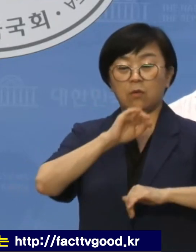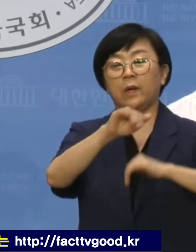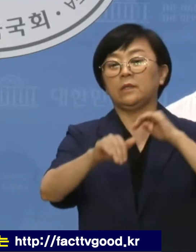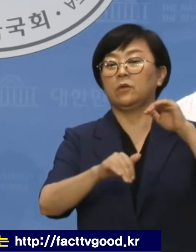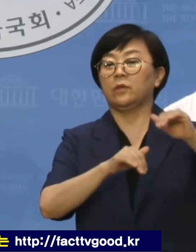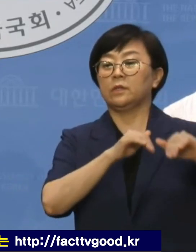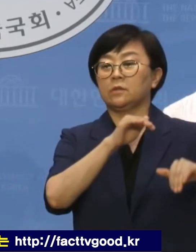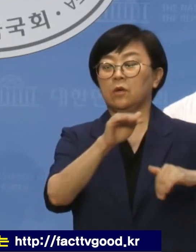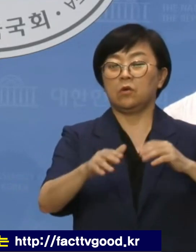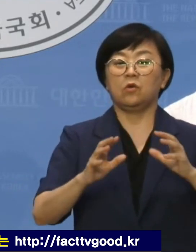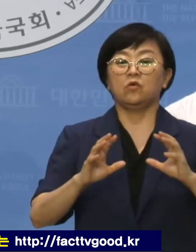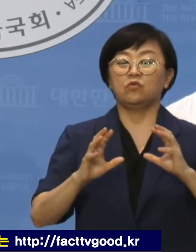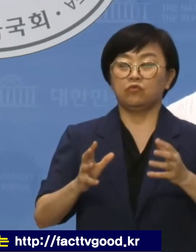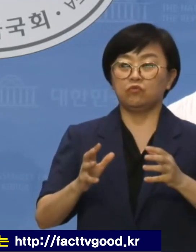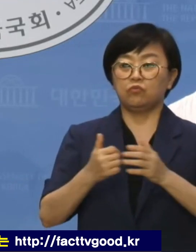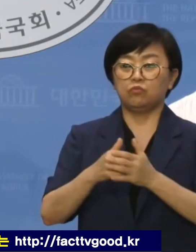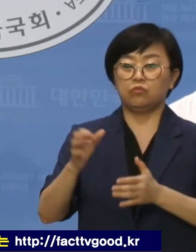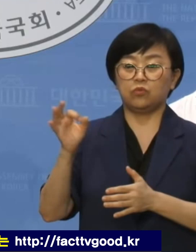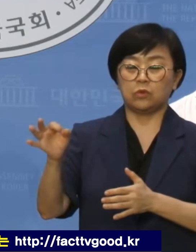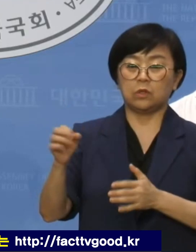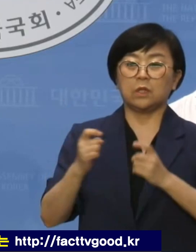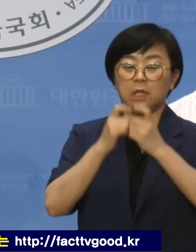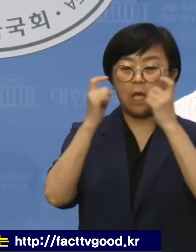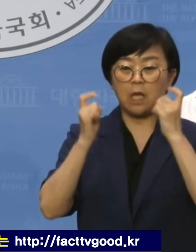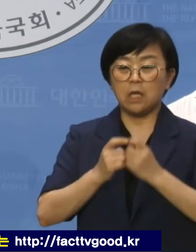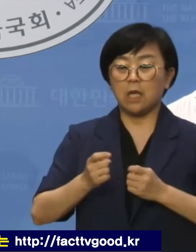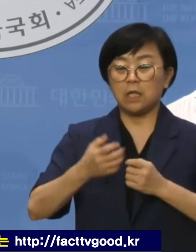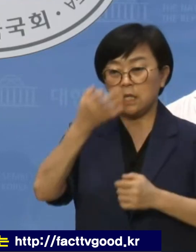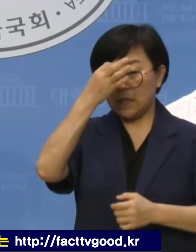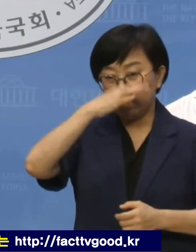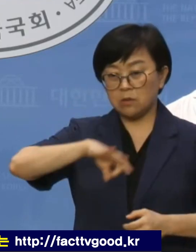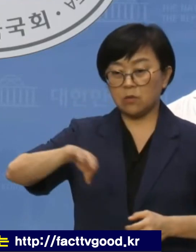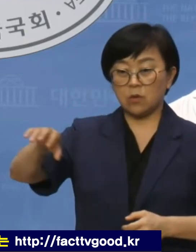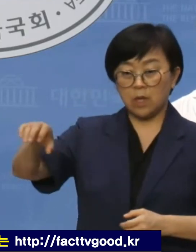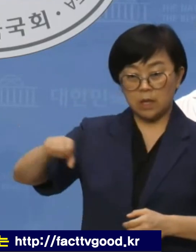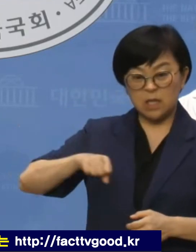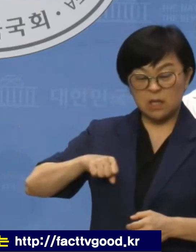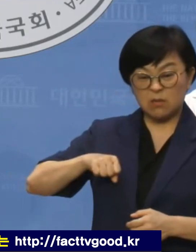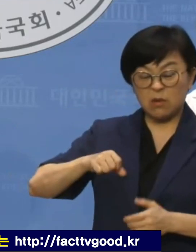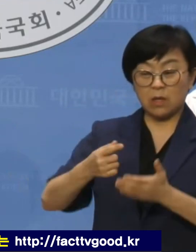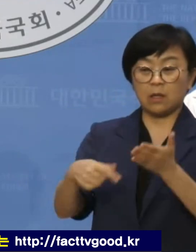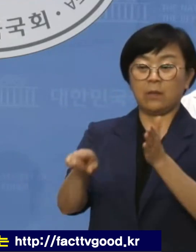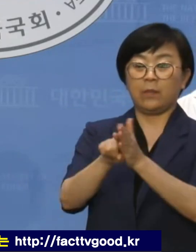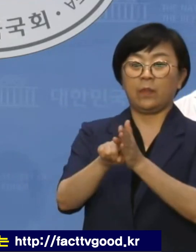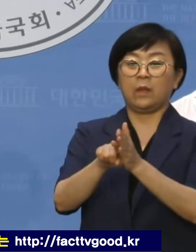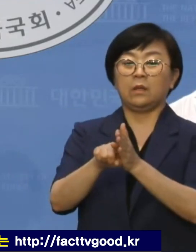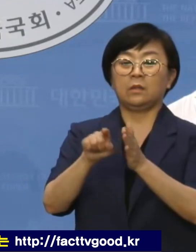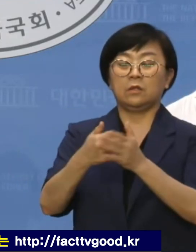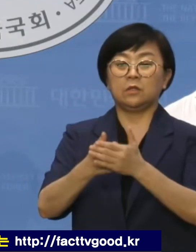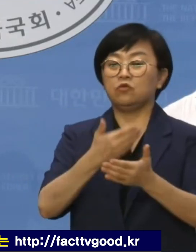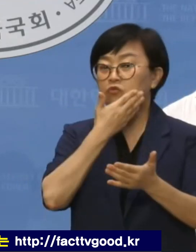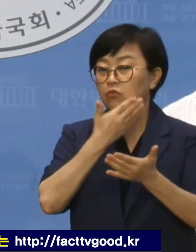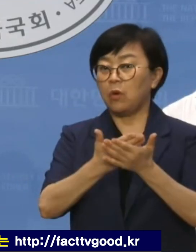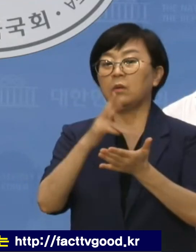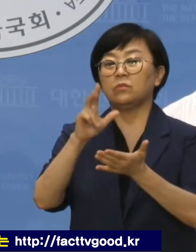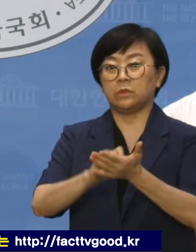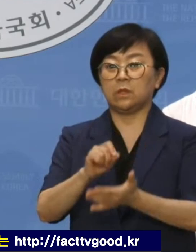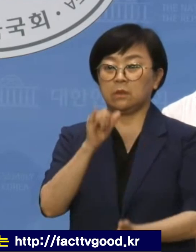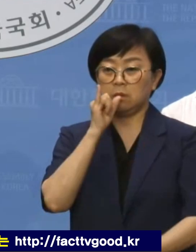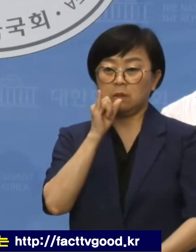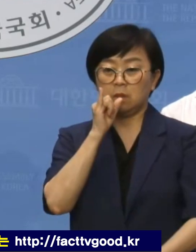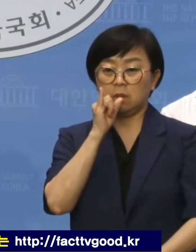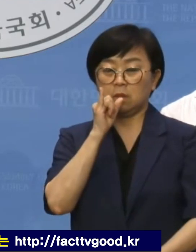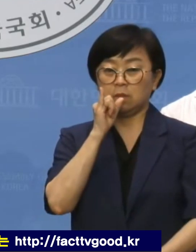관여해서 국부를 개인의 사리사욕으로 바꾸려고 하는 그러한 중대한 문제가 있을